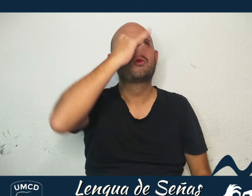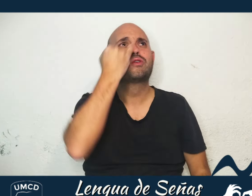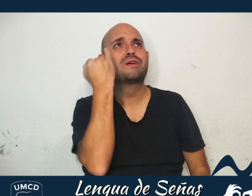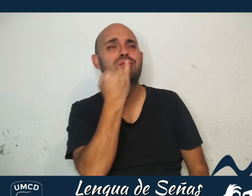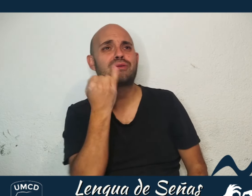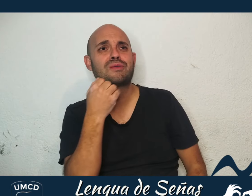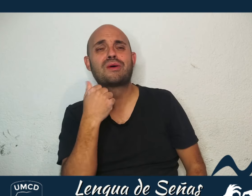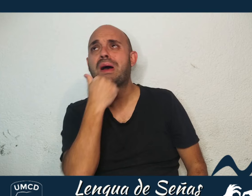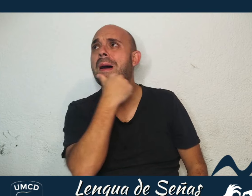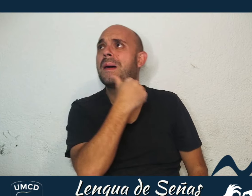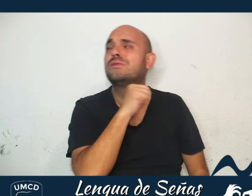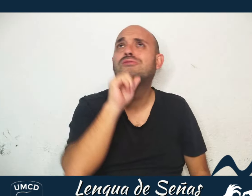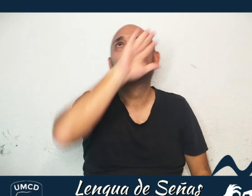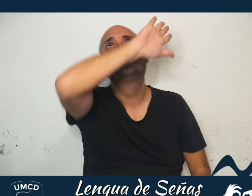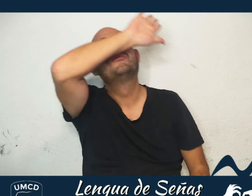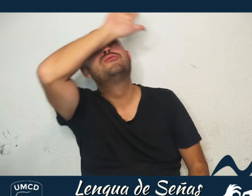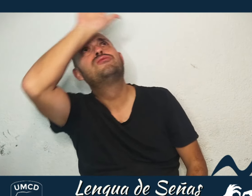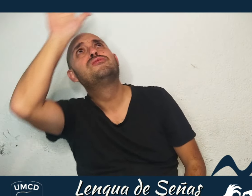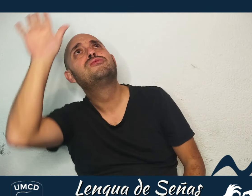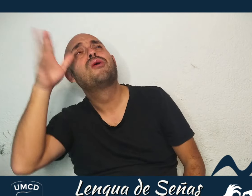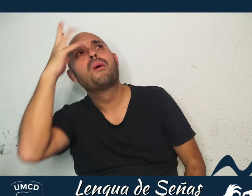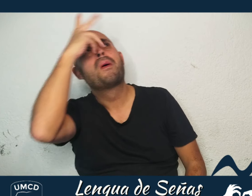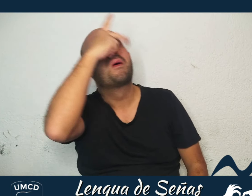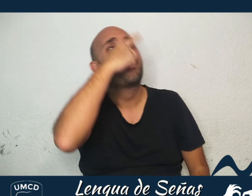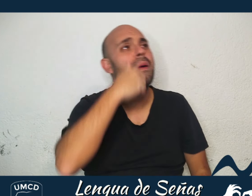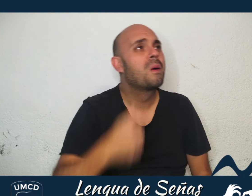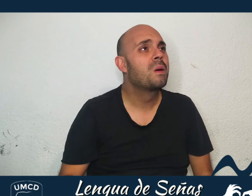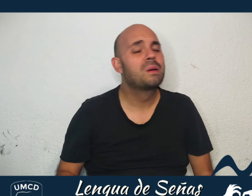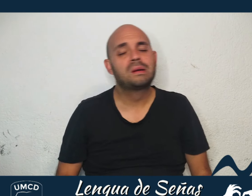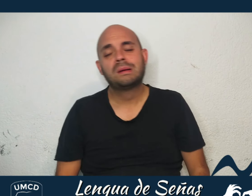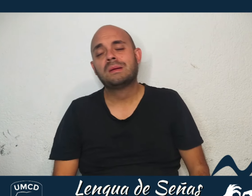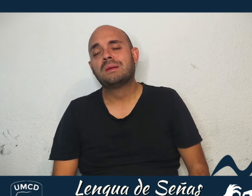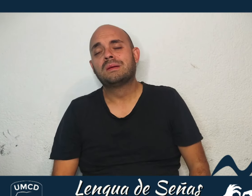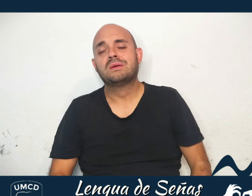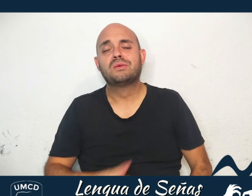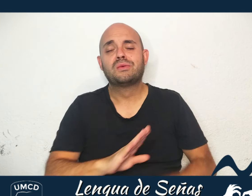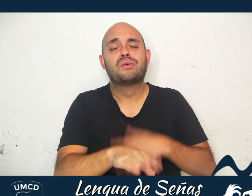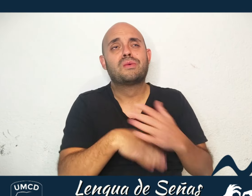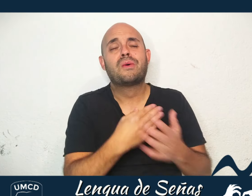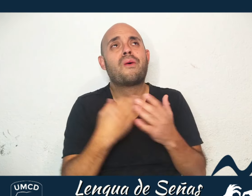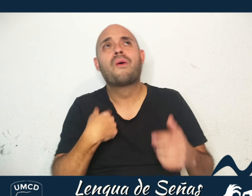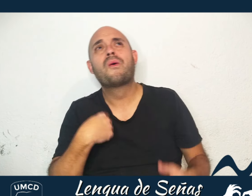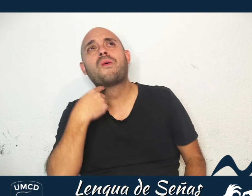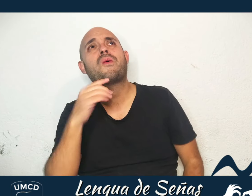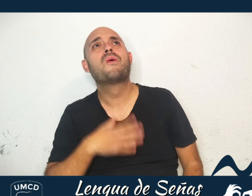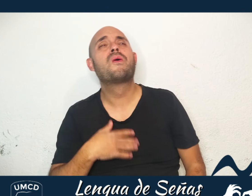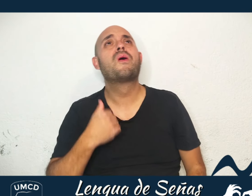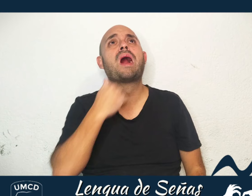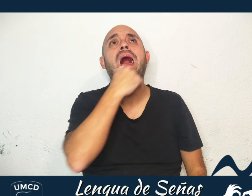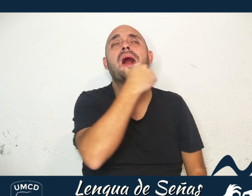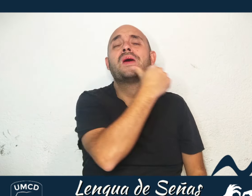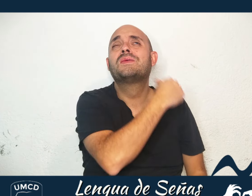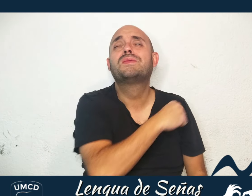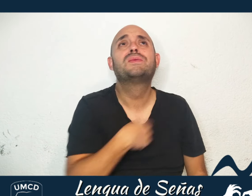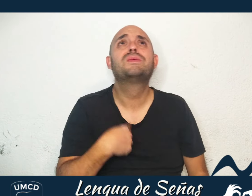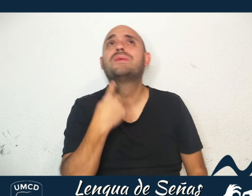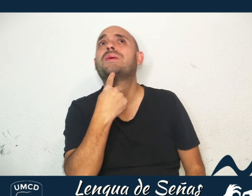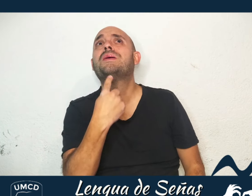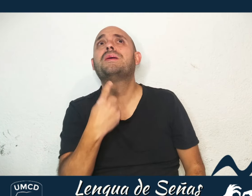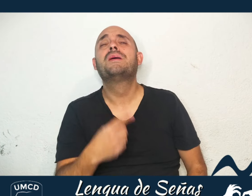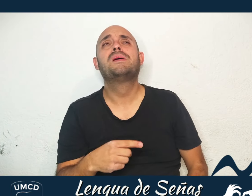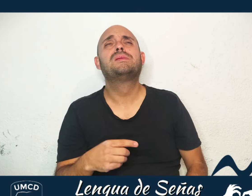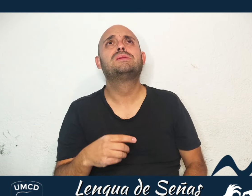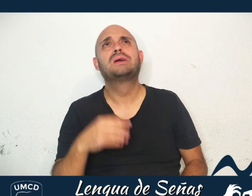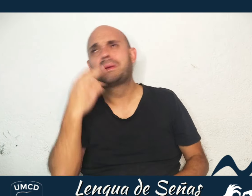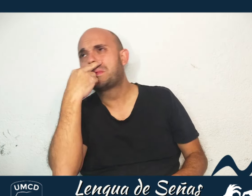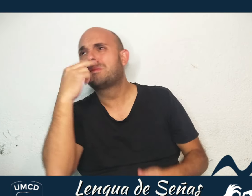cielo azul en donde se encuentra la atmósfera, y obviamente las características de la atmósfera y ese color azul está dado por